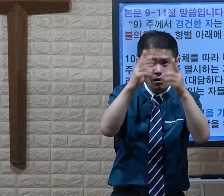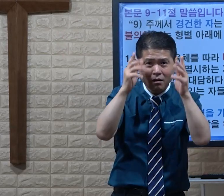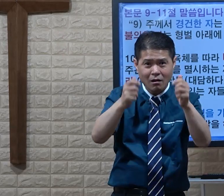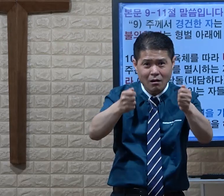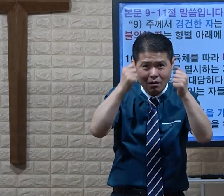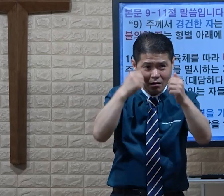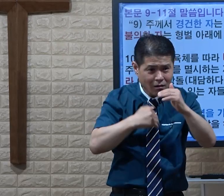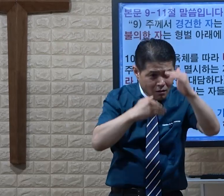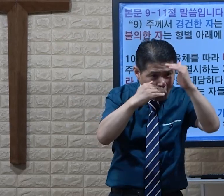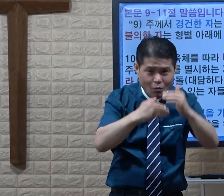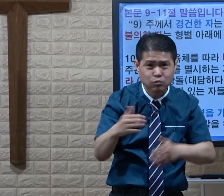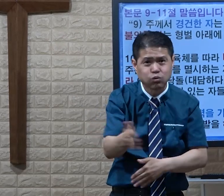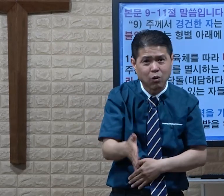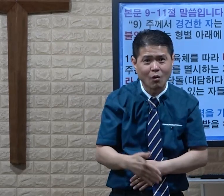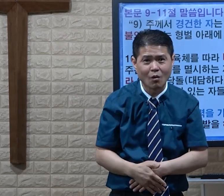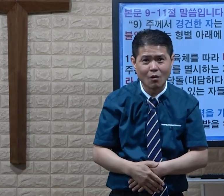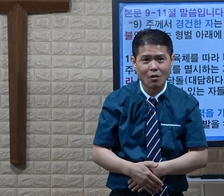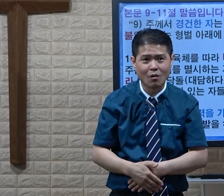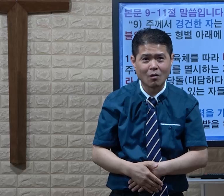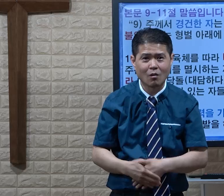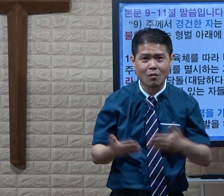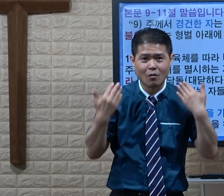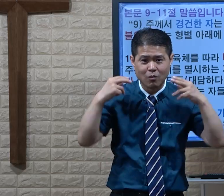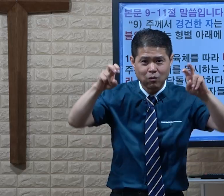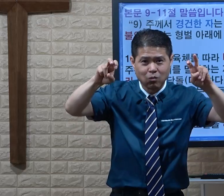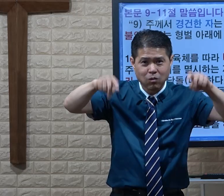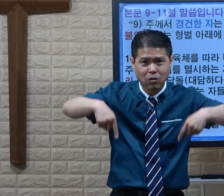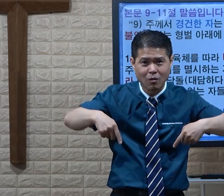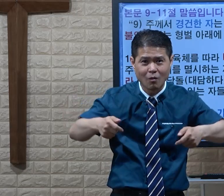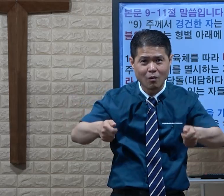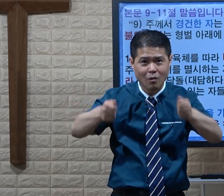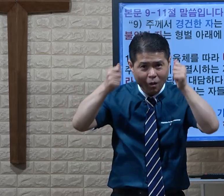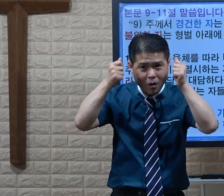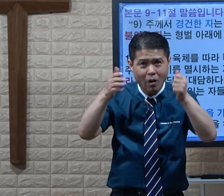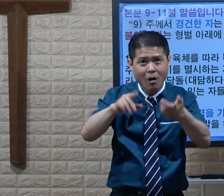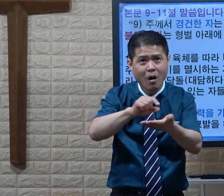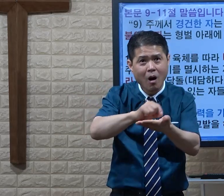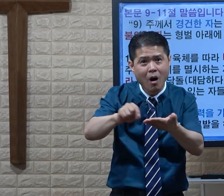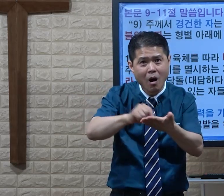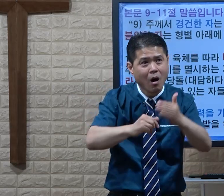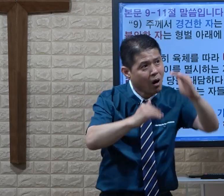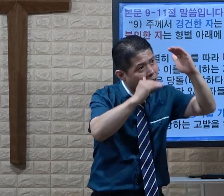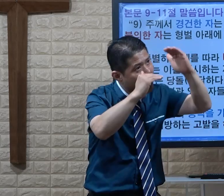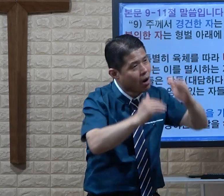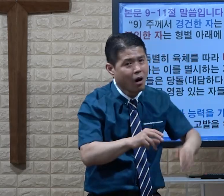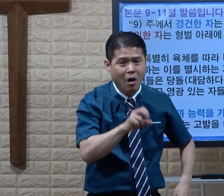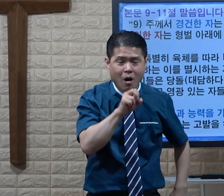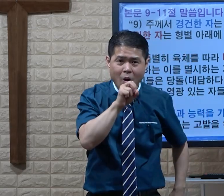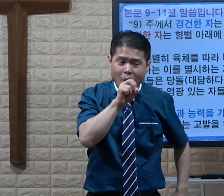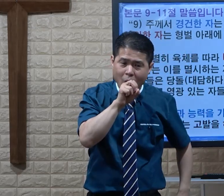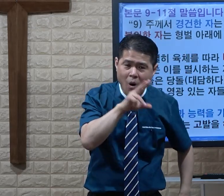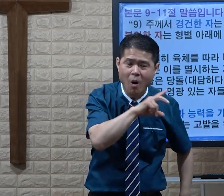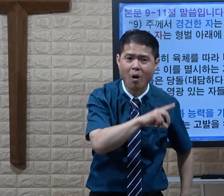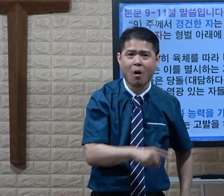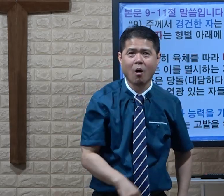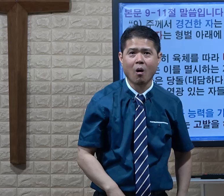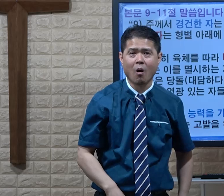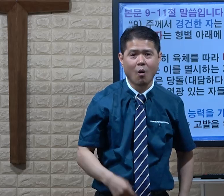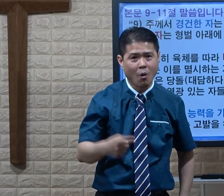이 베드로는 학식도 없음에도 불구하고 평생 물고기를 잡으며 살았지만